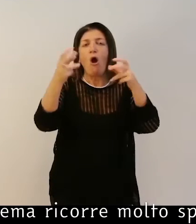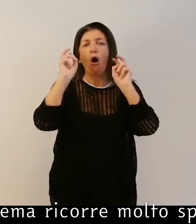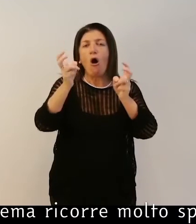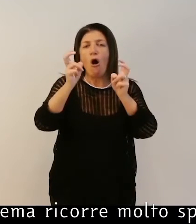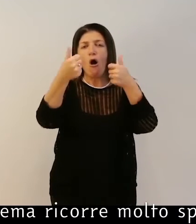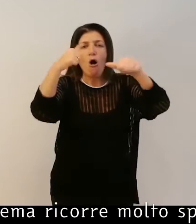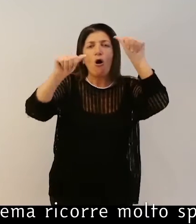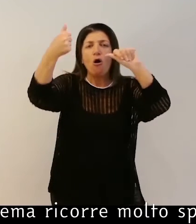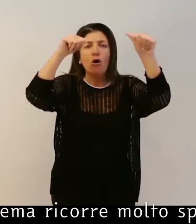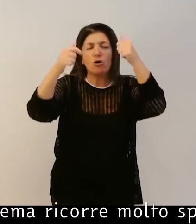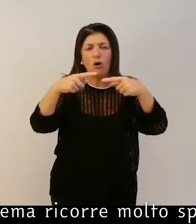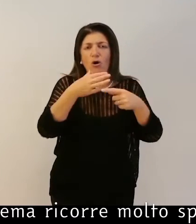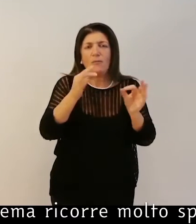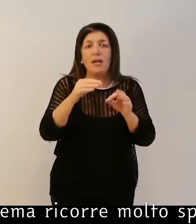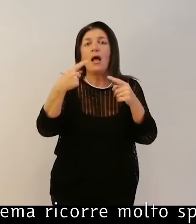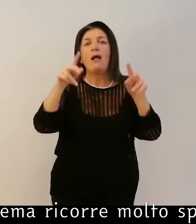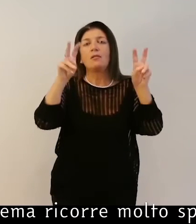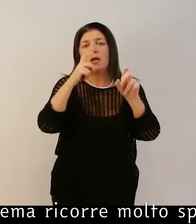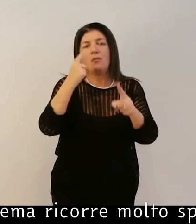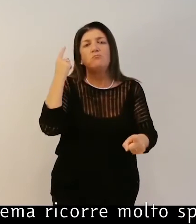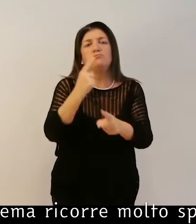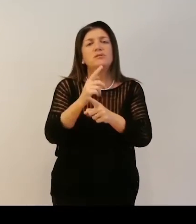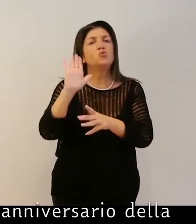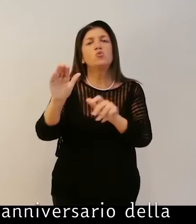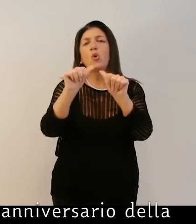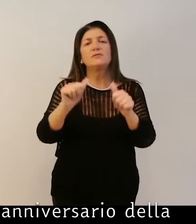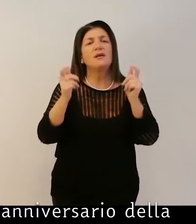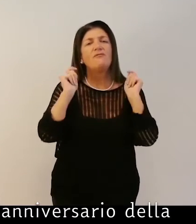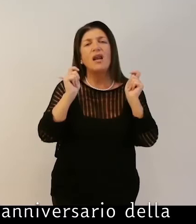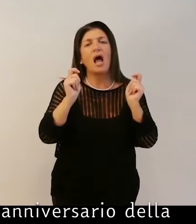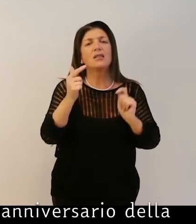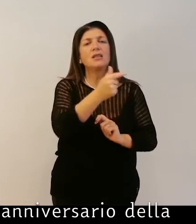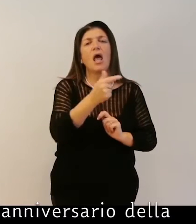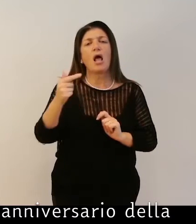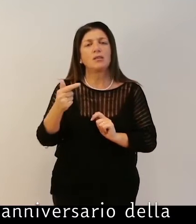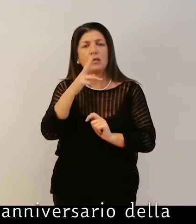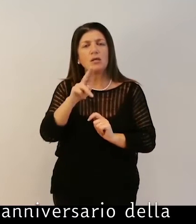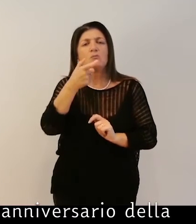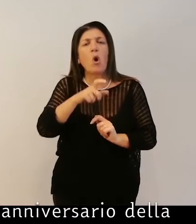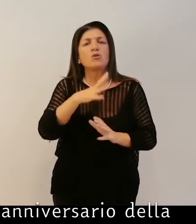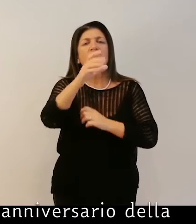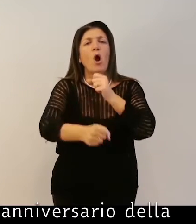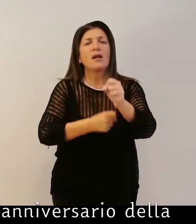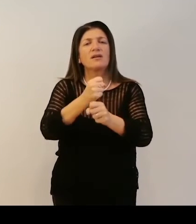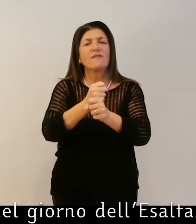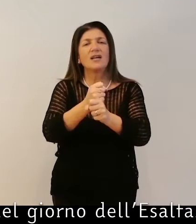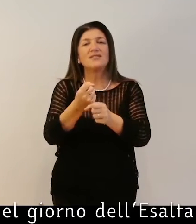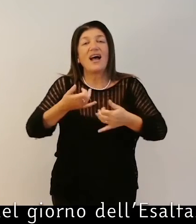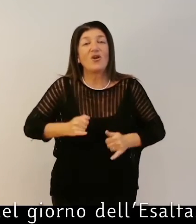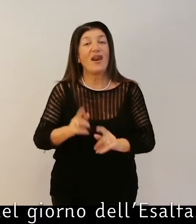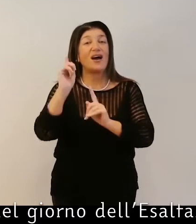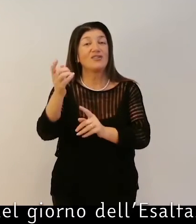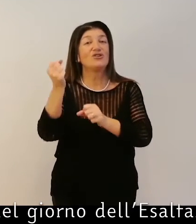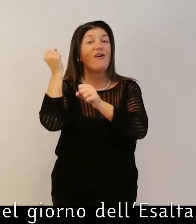Questo tema ricorre molto spesso nelle chiese dei Teatini, perché festeggiavano l'anniversario della loro fondazione